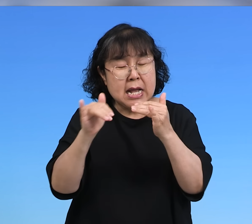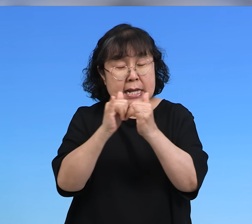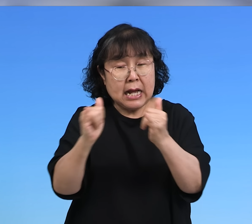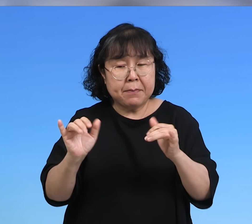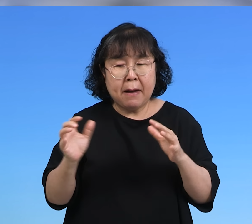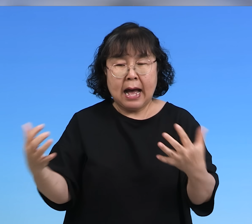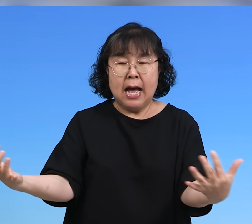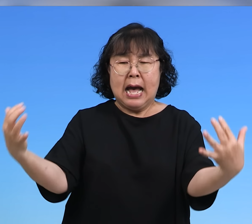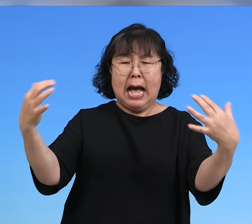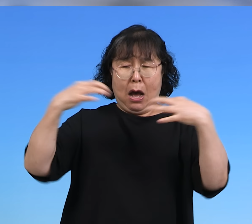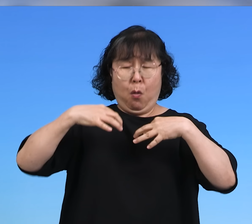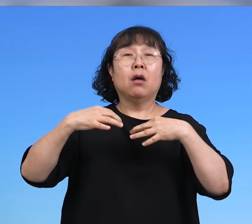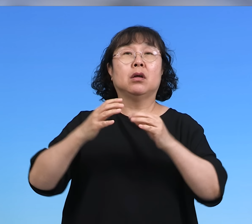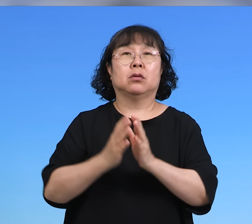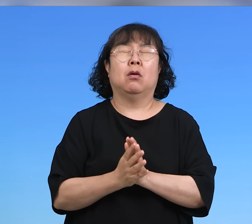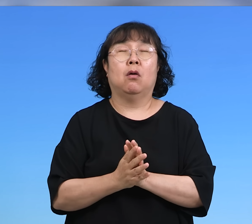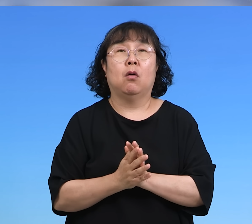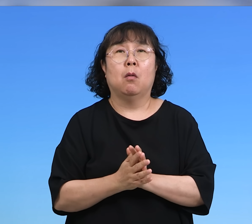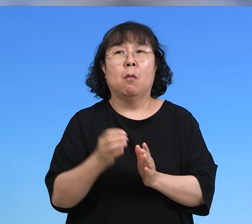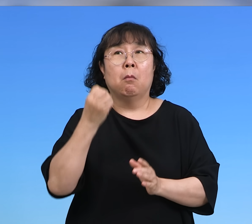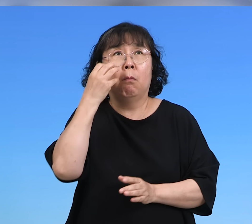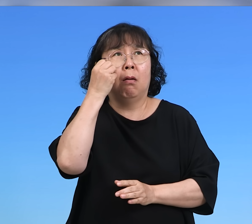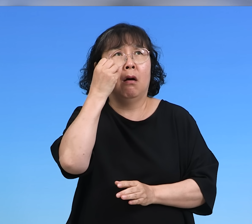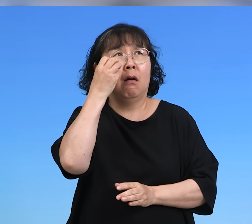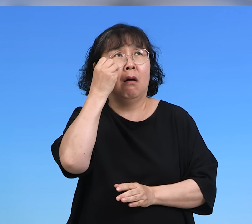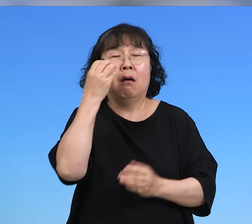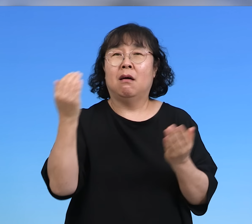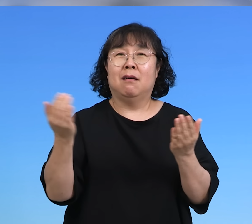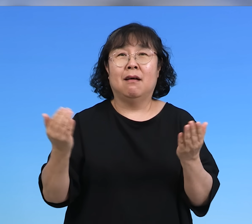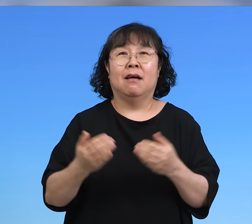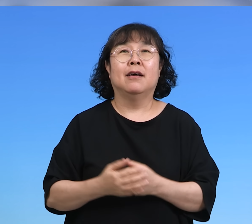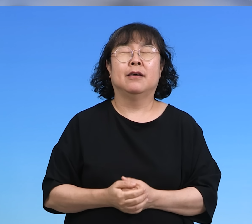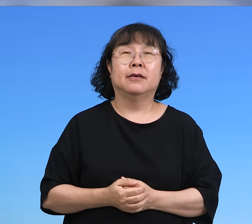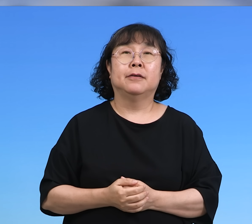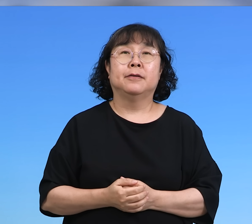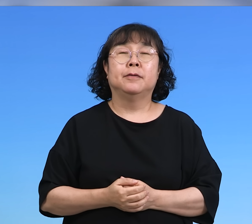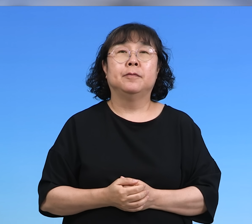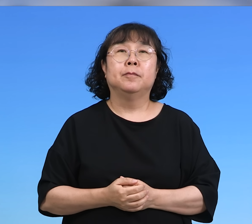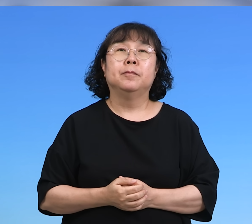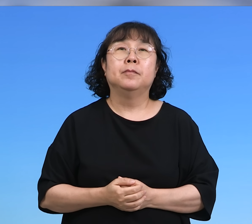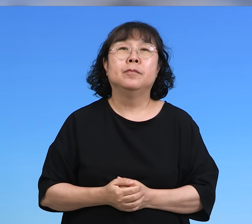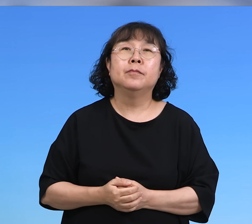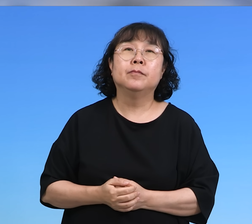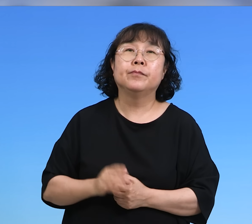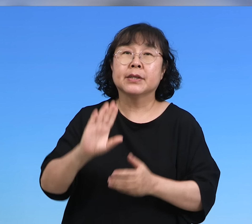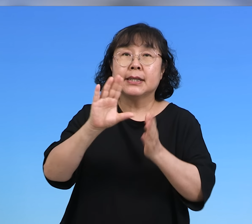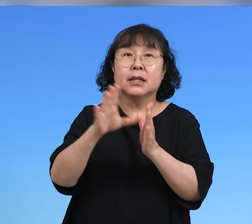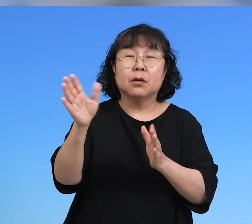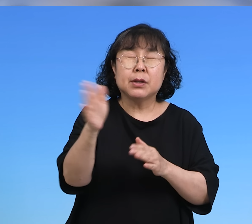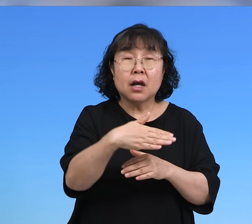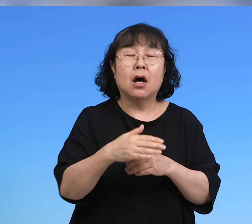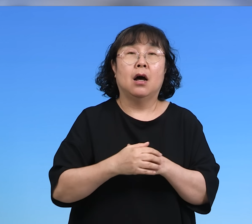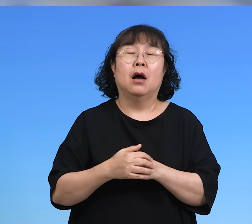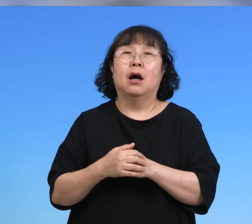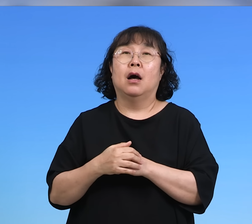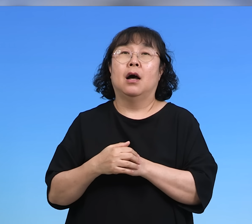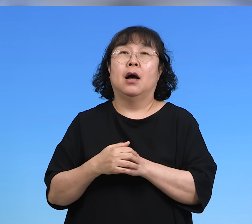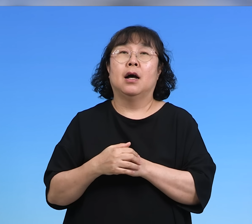사람들이 막 들이퍼부어지는 거예요. 이게 무슨 일인지 정말 어리둥절했습니다. 그랬더니 이제 그때부터